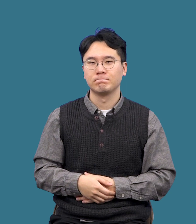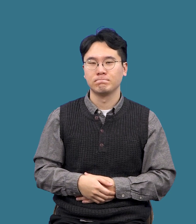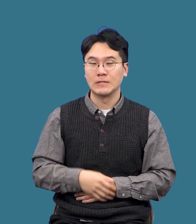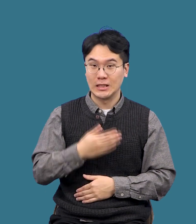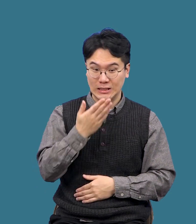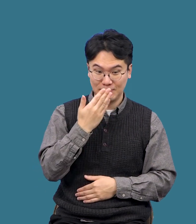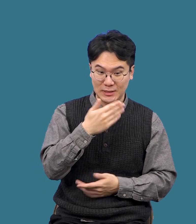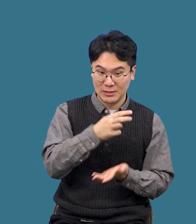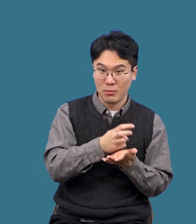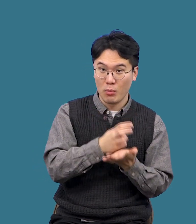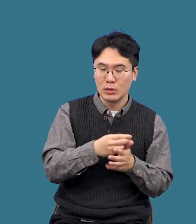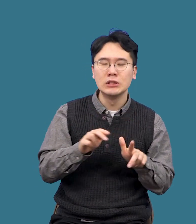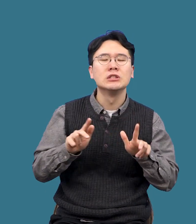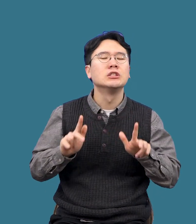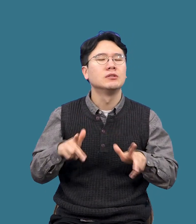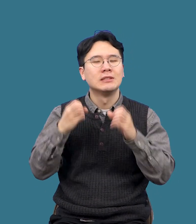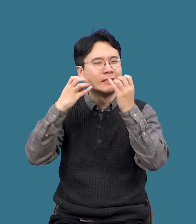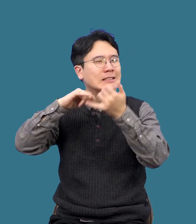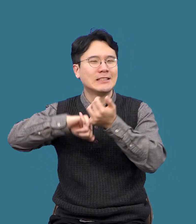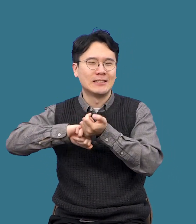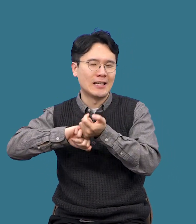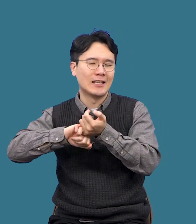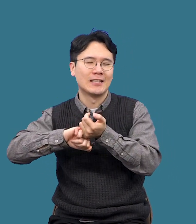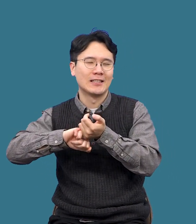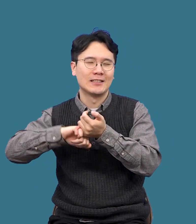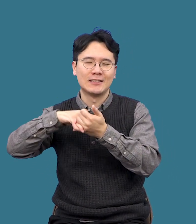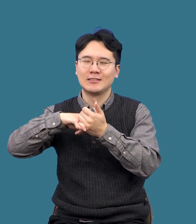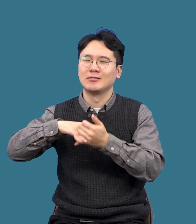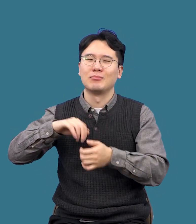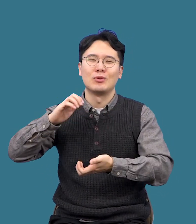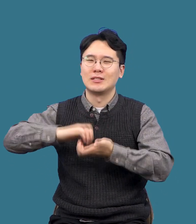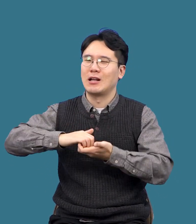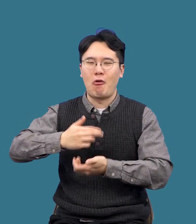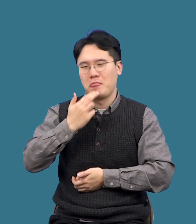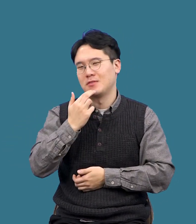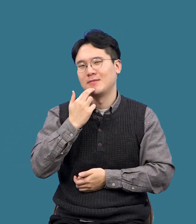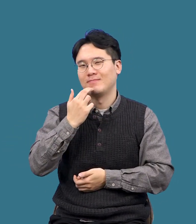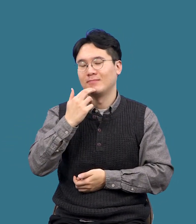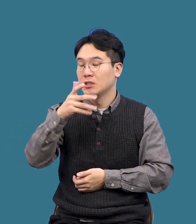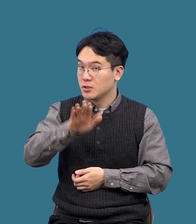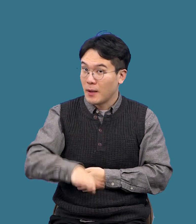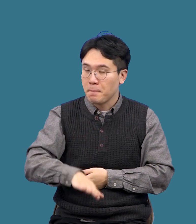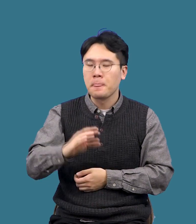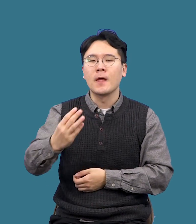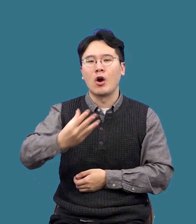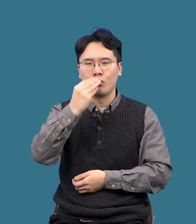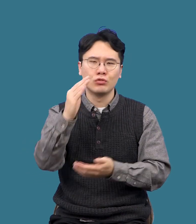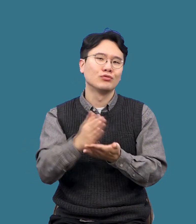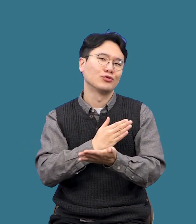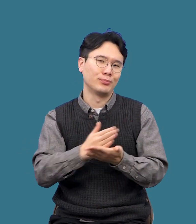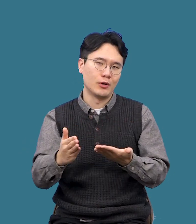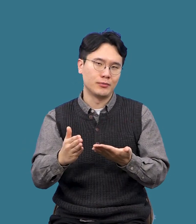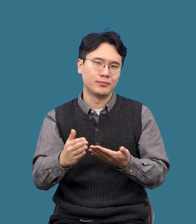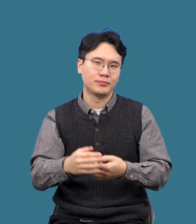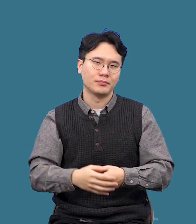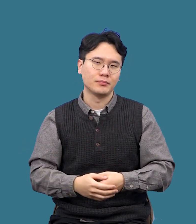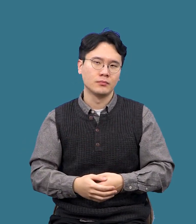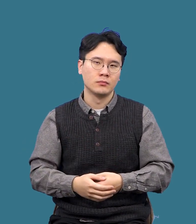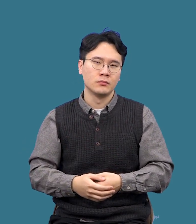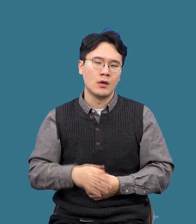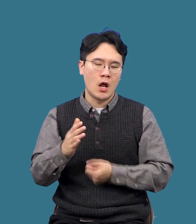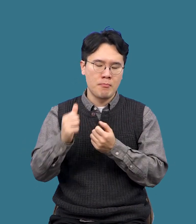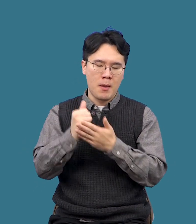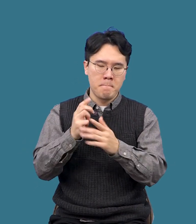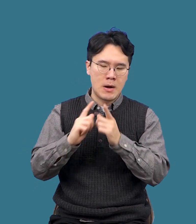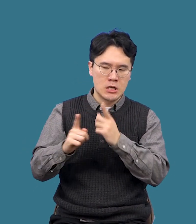신약에 와서는 제한받지 않아요. 그러나 거룩한 구별의 원칙, 또 하나님의 말씀의 프린시플을